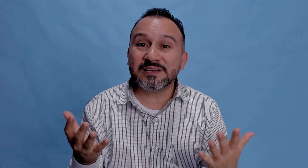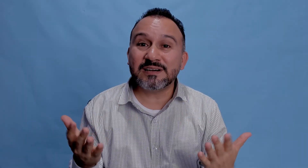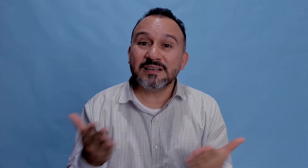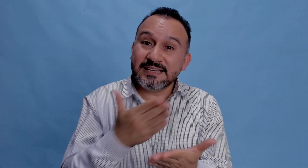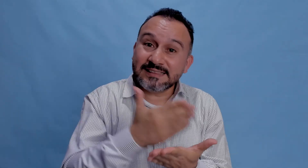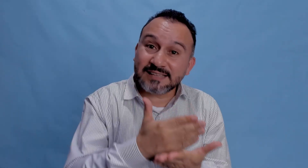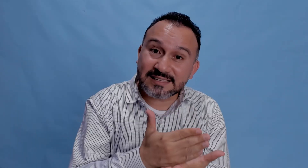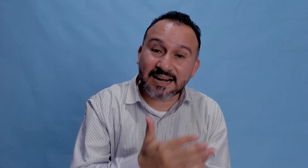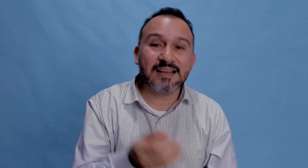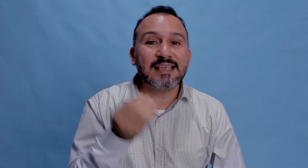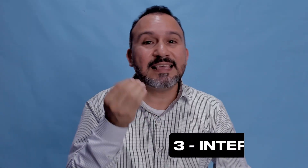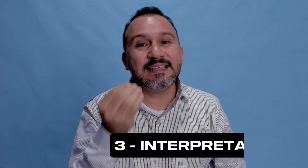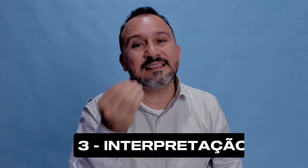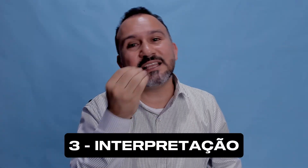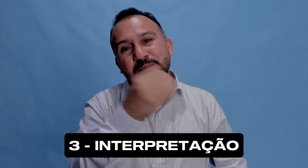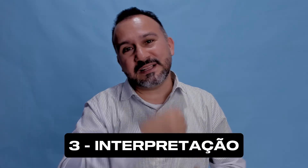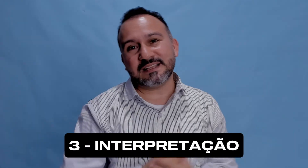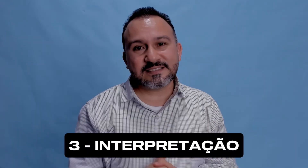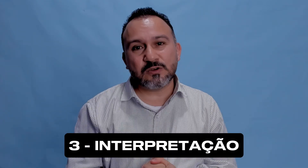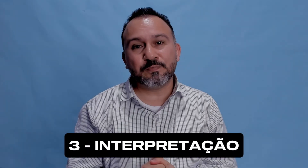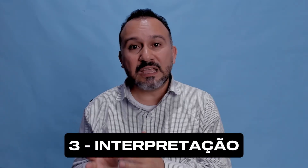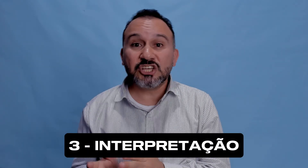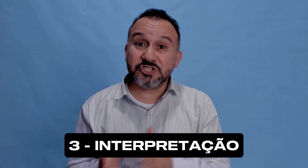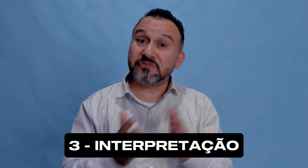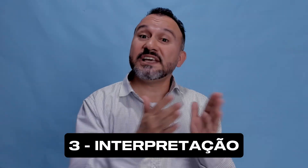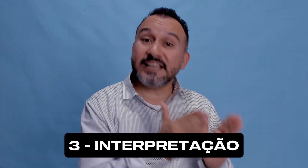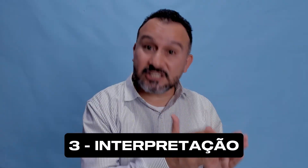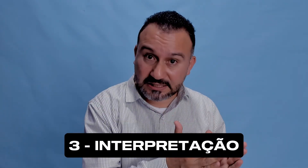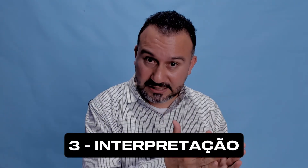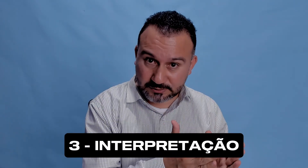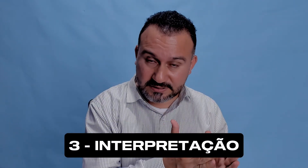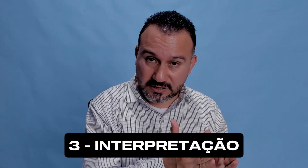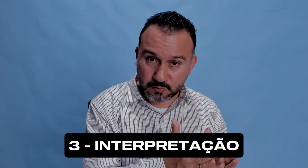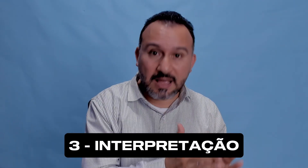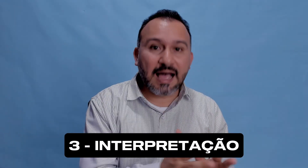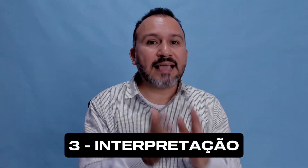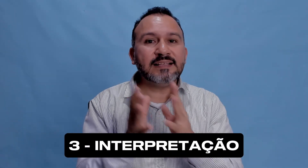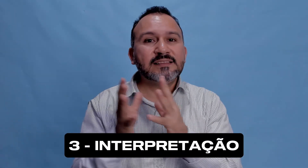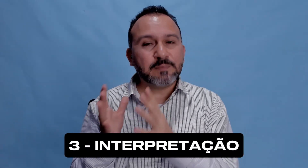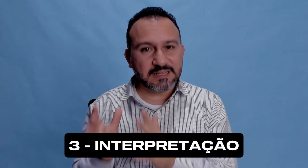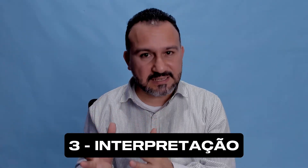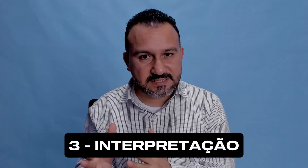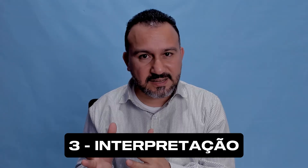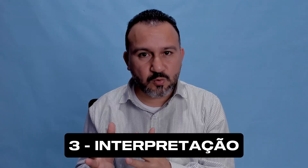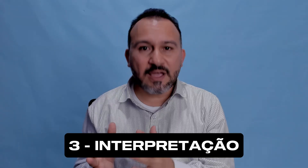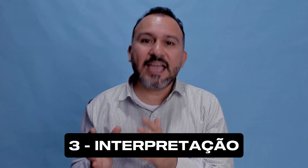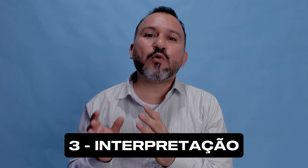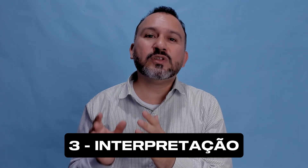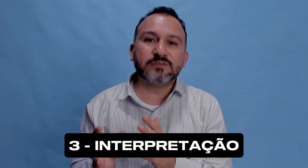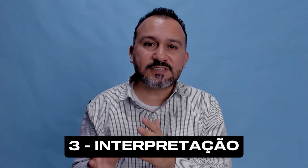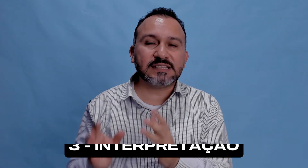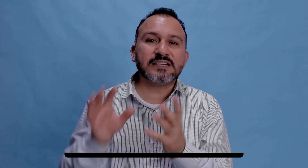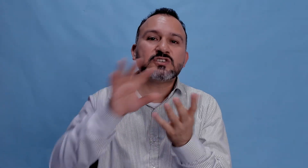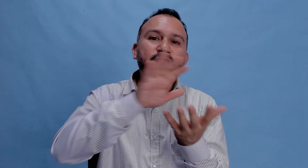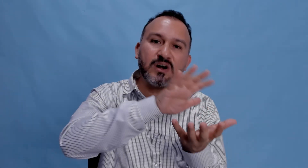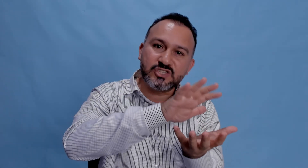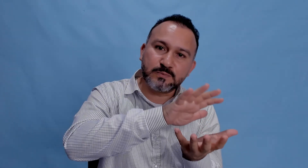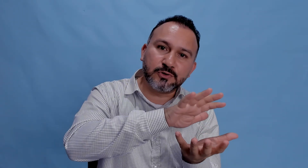aprender e treinar interpretação. Diferente da tradução, a interpretação é quando você transforma de